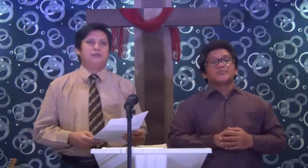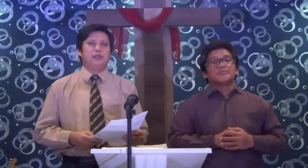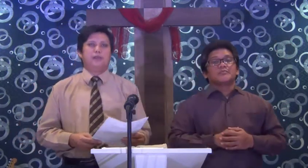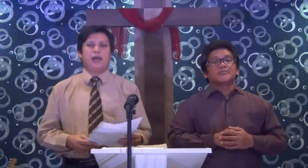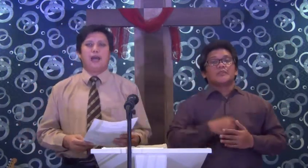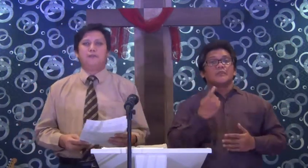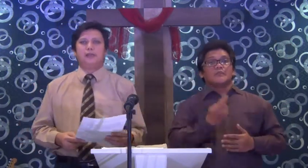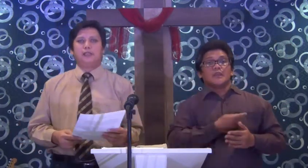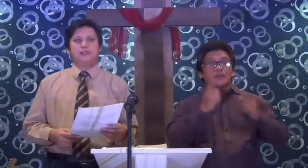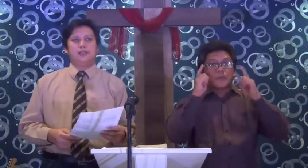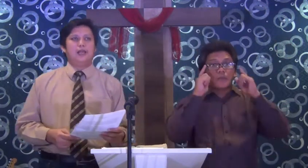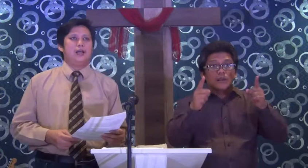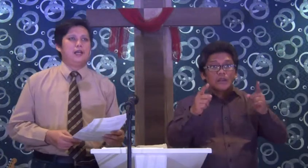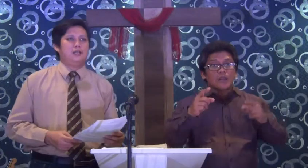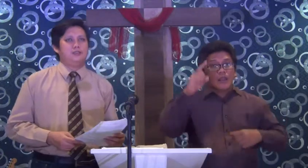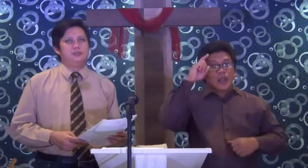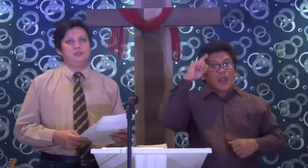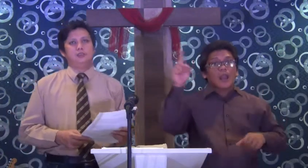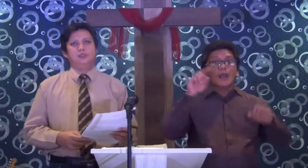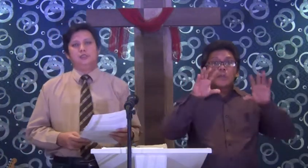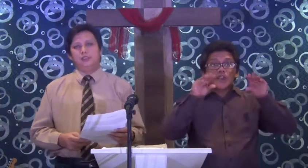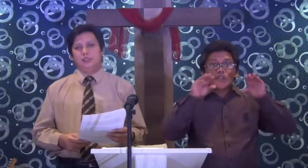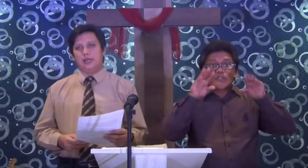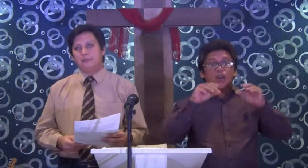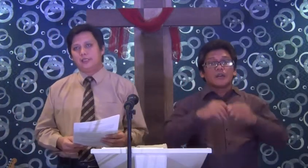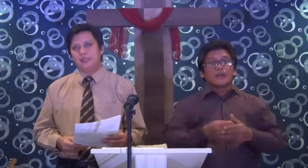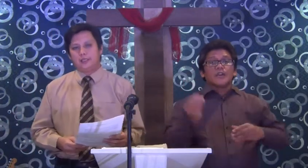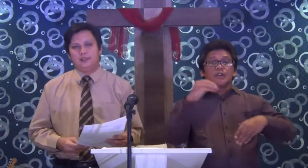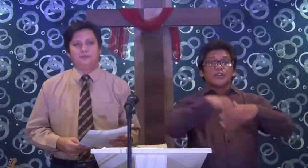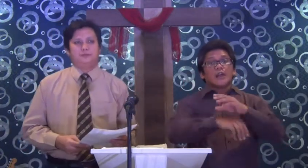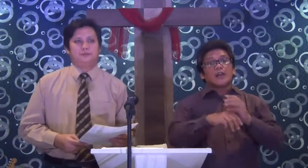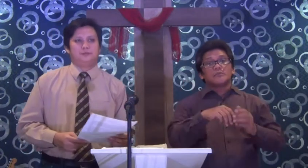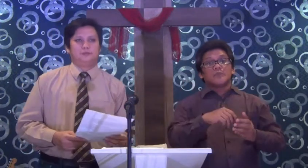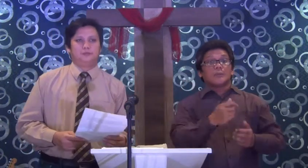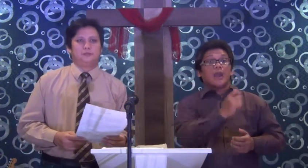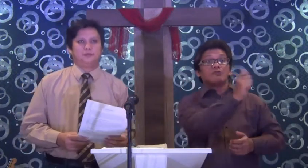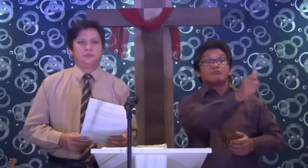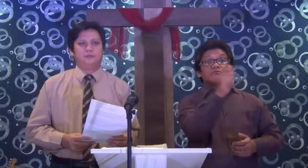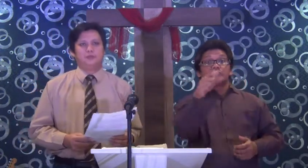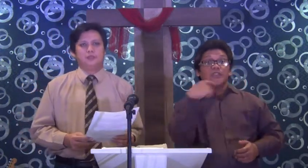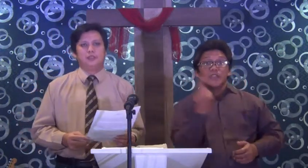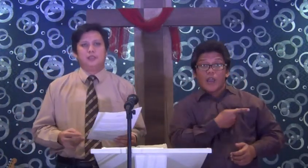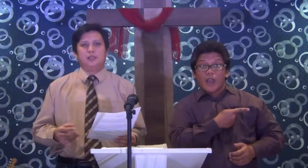kita melihat bagaimana Allah bekerja di dalam kita.